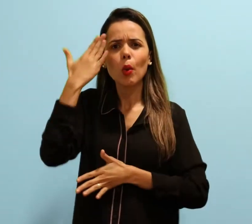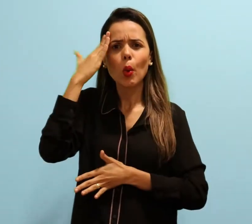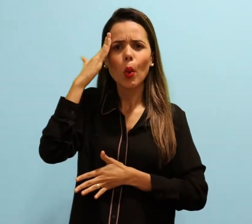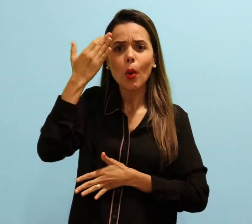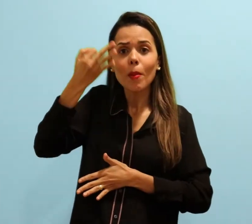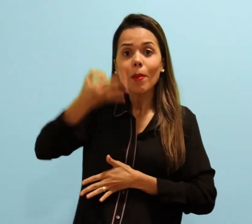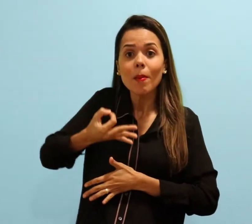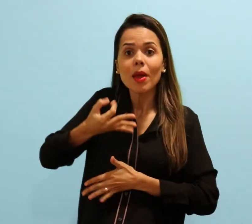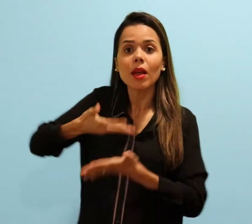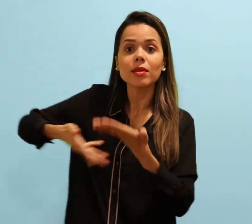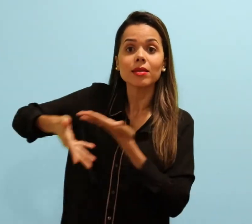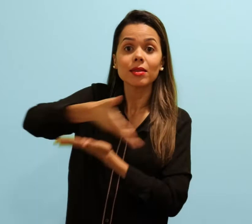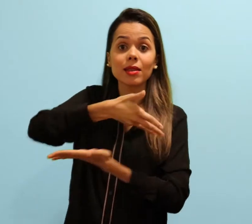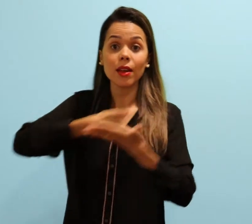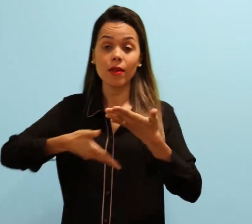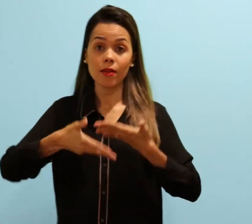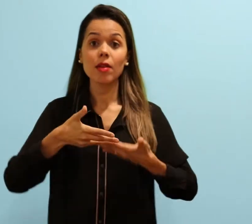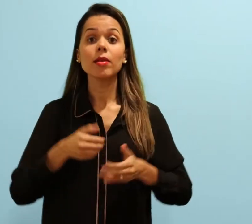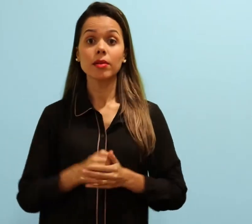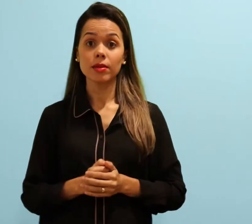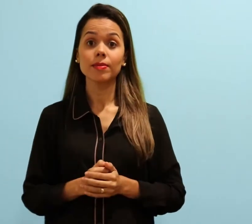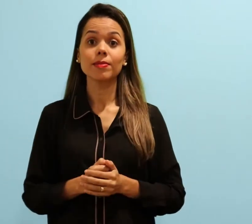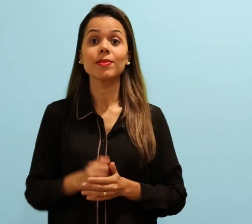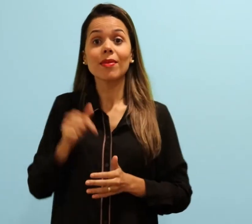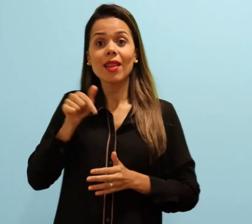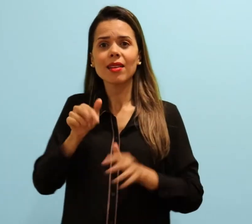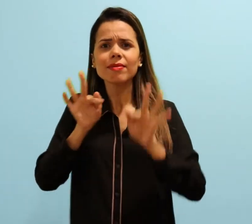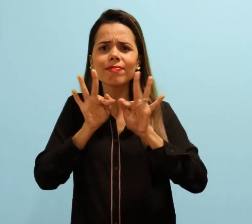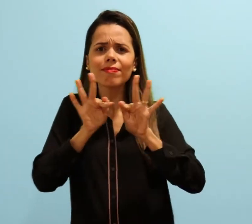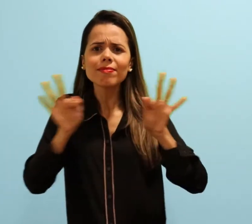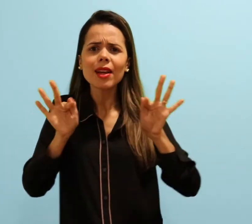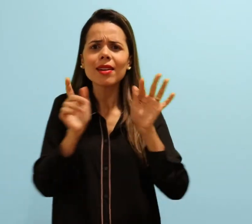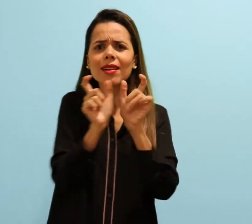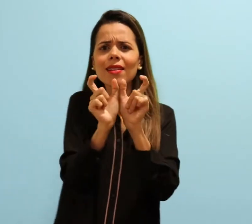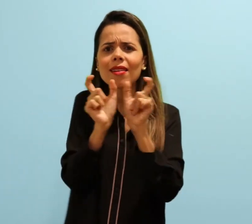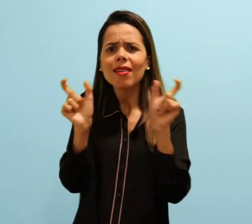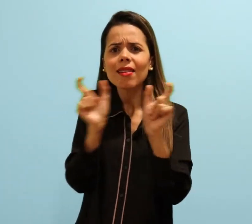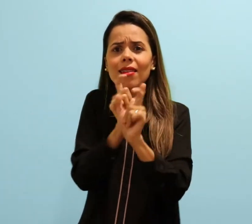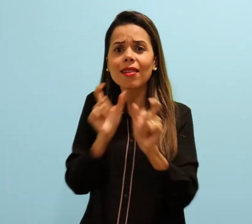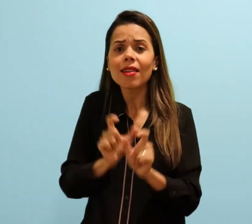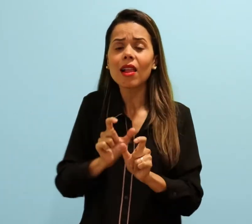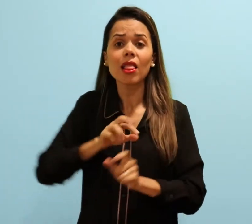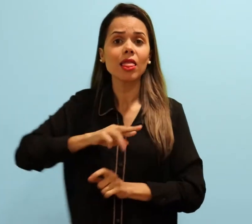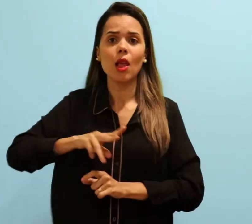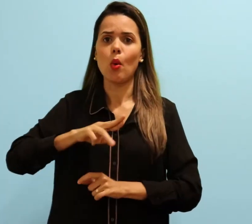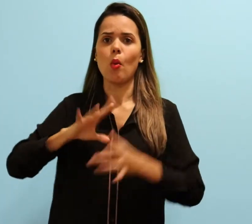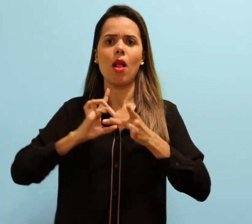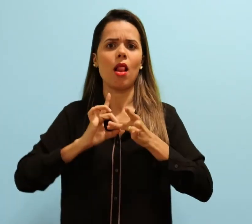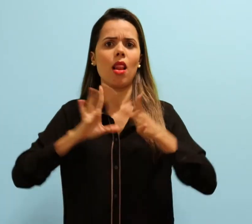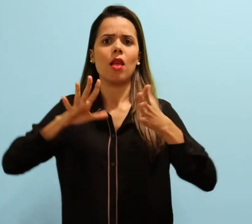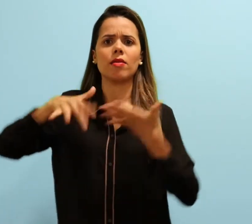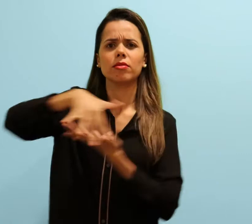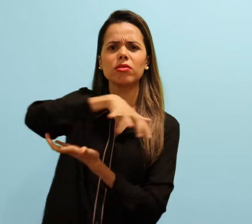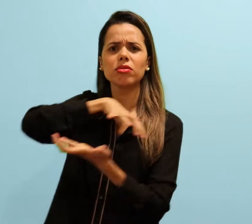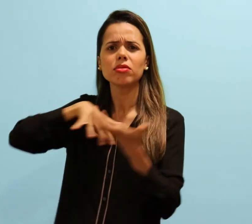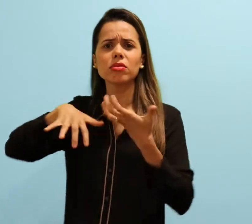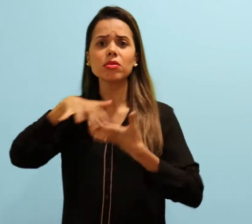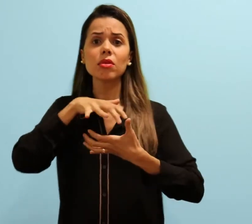sentenças compreensíveis pelos falantes. Sendo assim, essa ordenação não é livre,